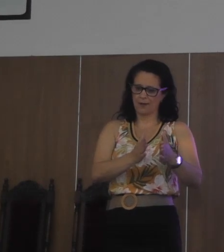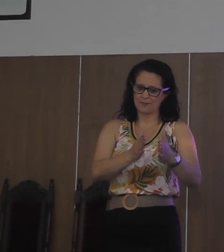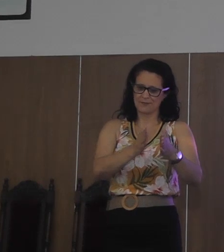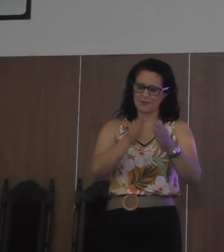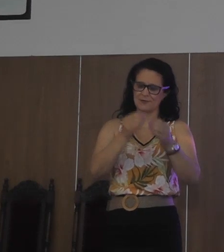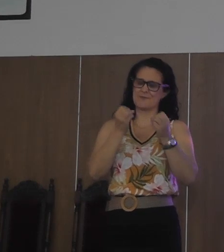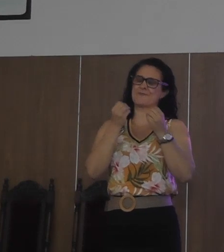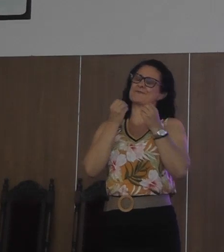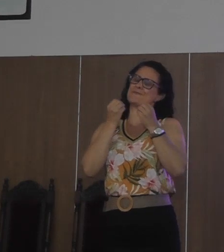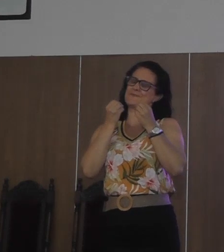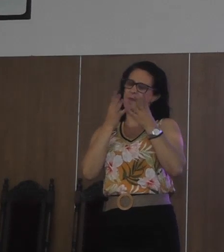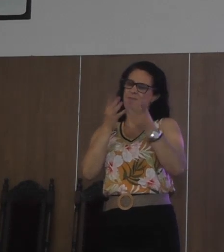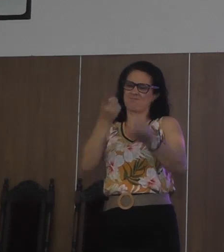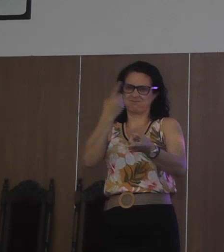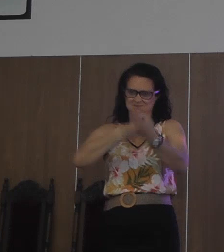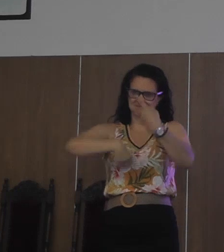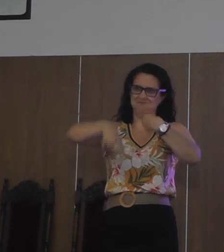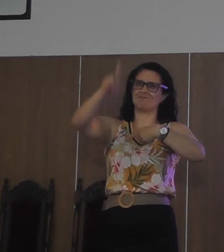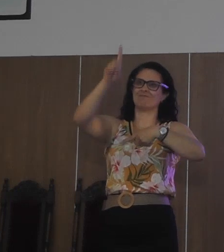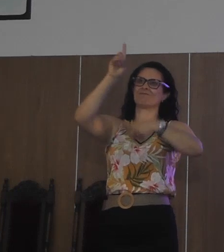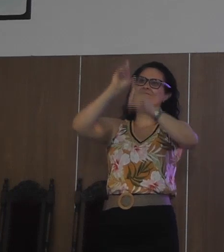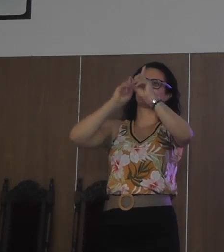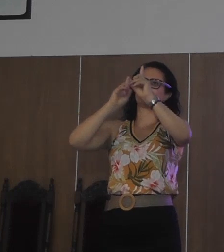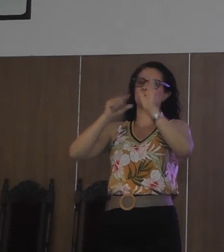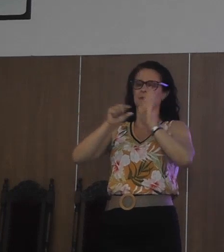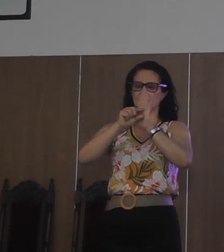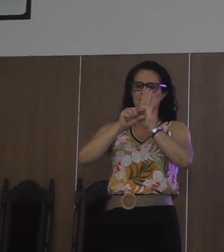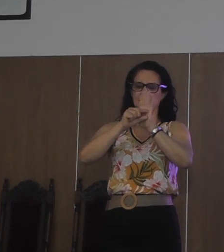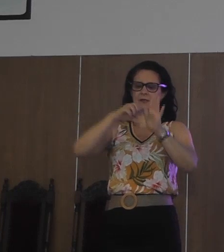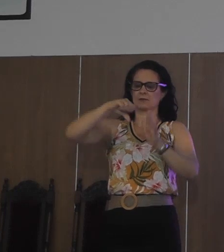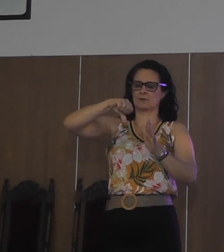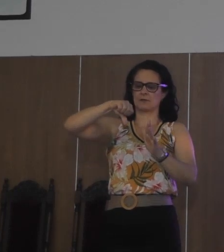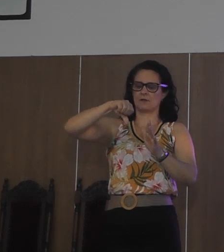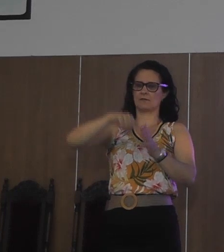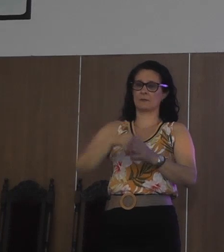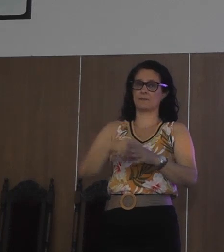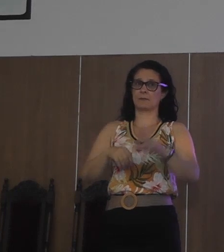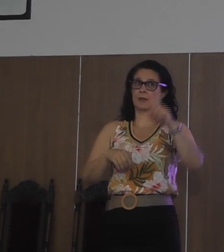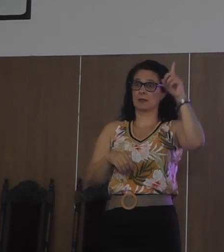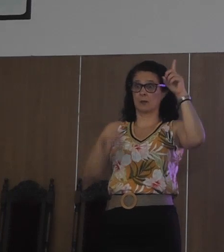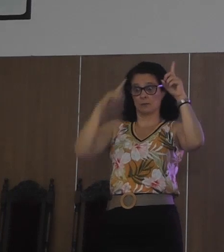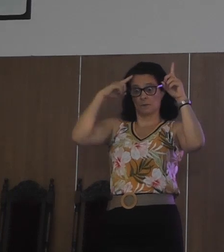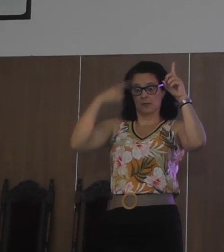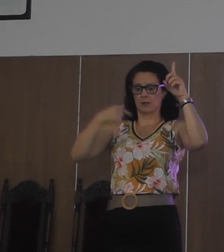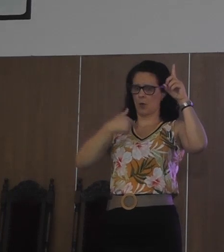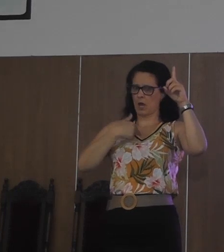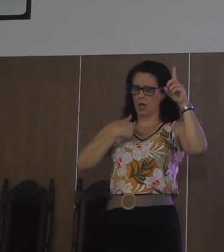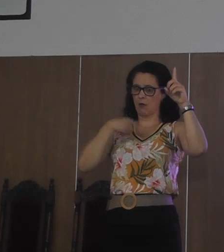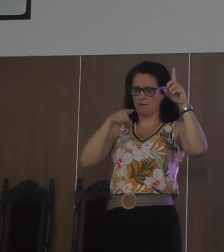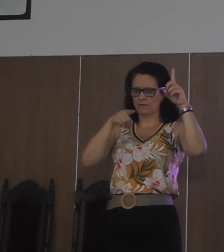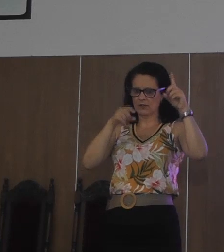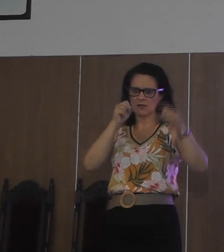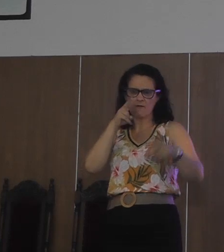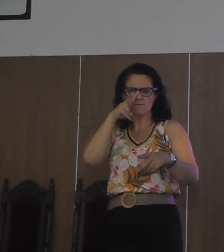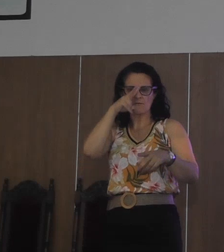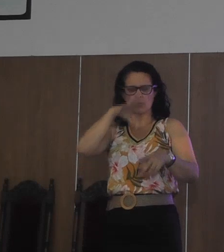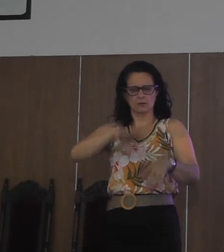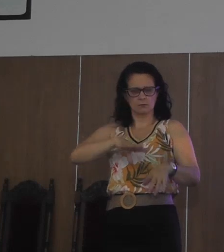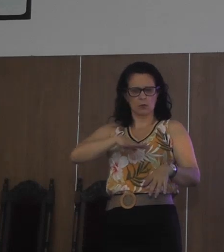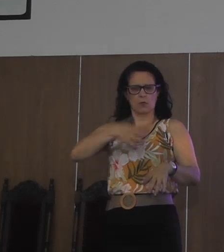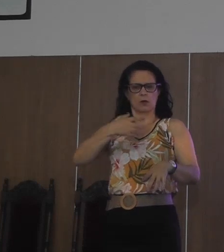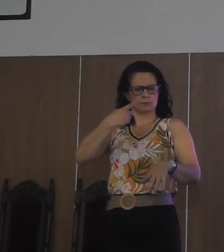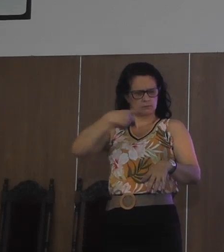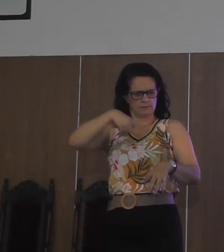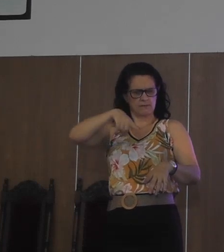serás bem-sucedido. Verso de número 9 agora. Não lhe ordenei eu, ser forte e corajoso,